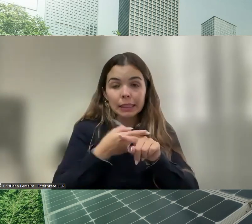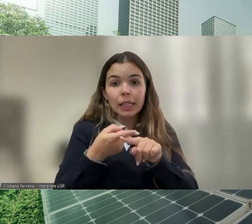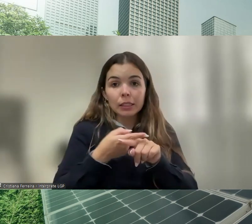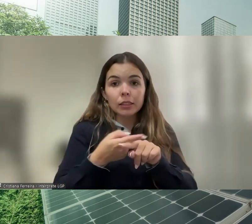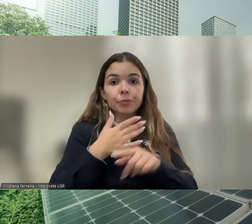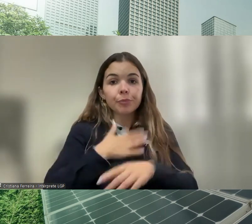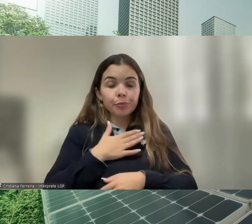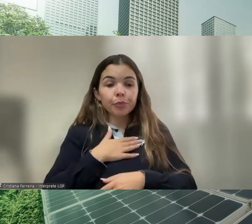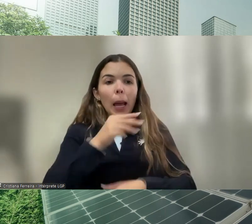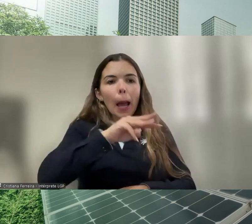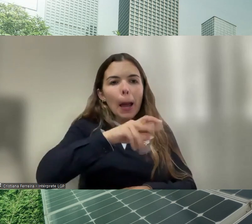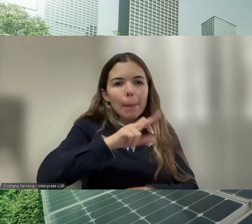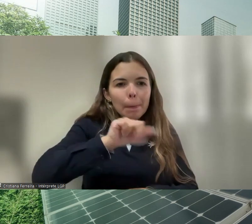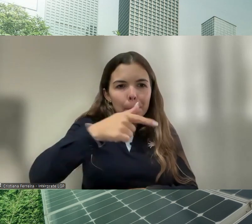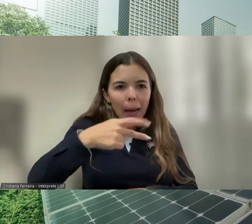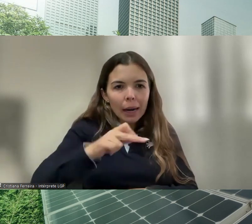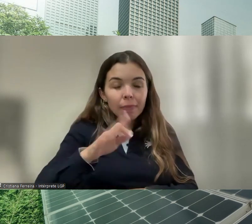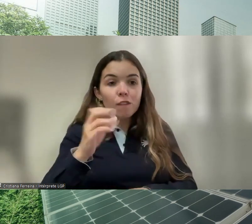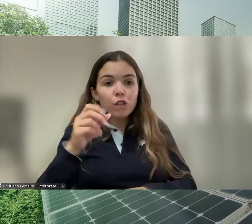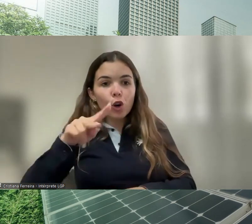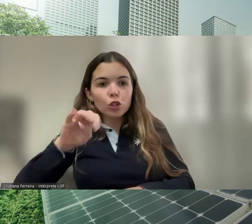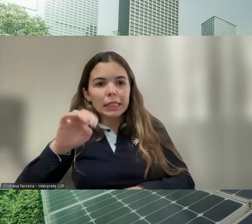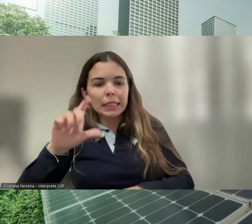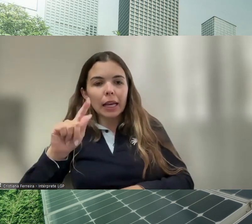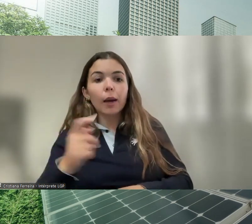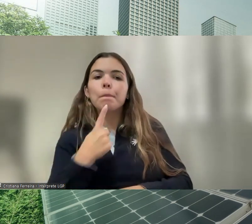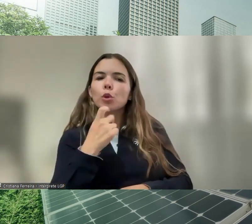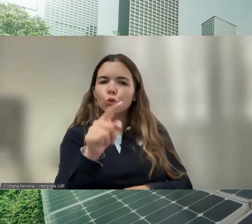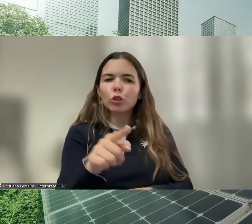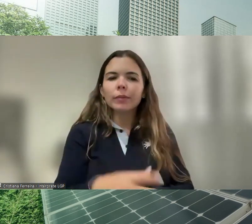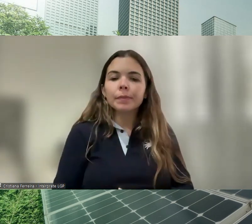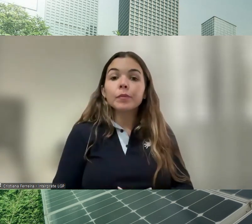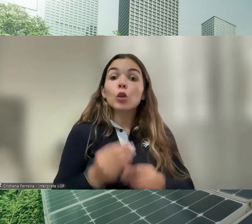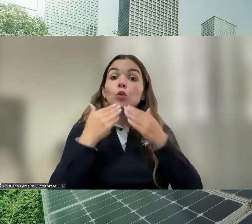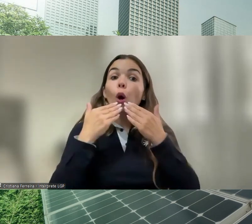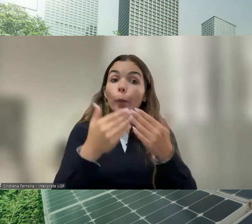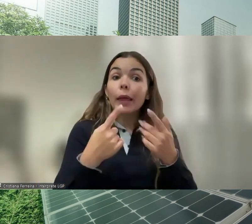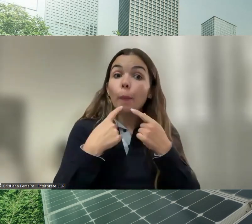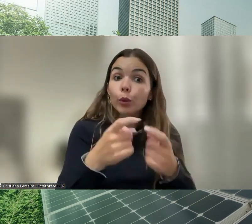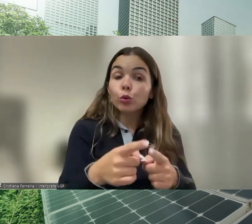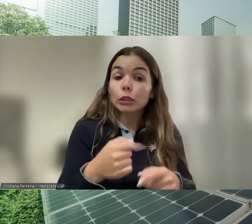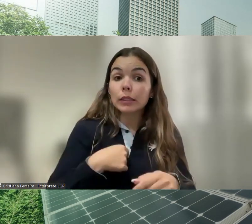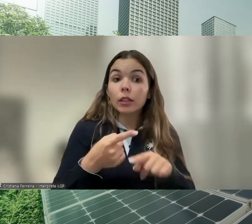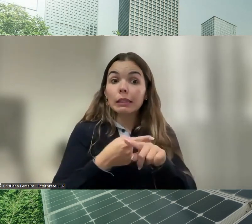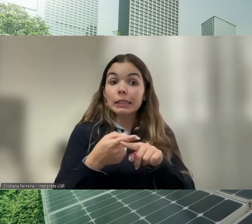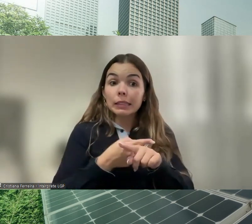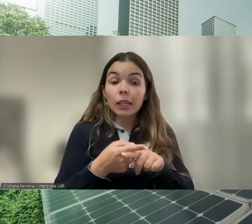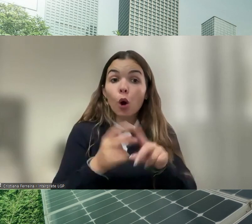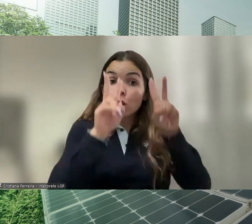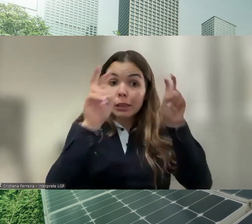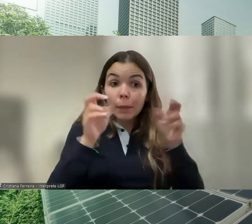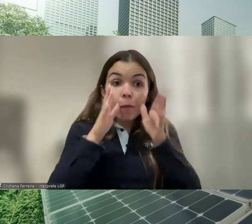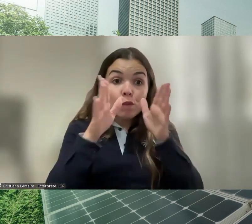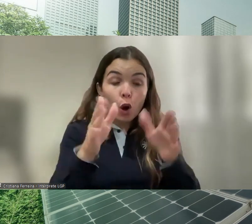Foi a Marta Fonseca que fez essa questão, sim. Sim, muito obrigado pela questão, porque é um dos tópicos centrais também do